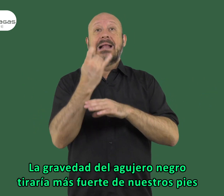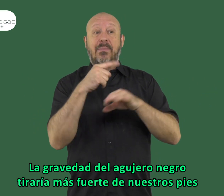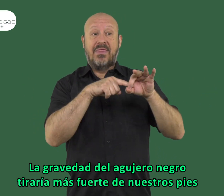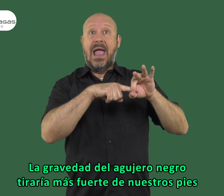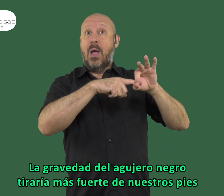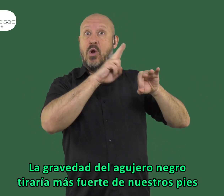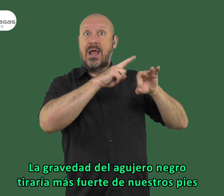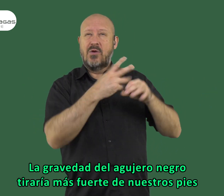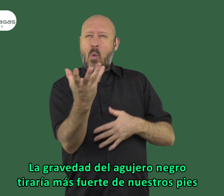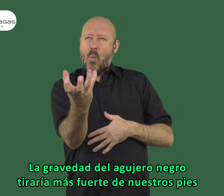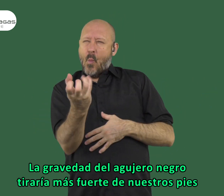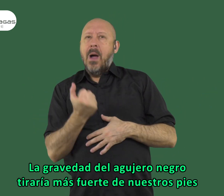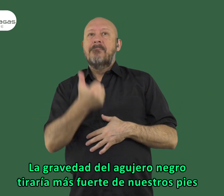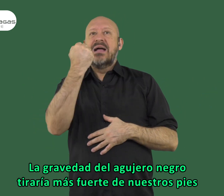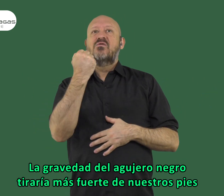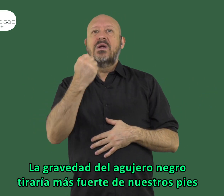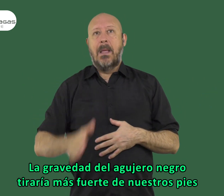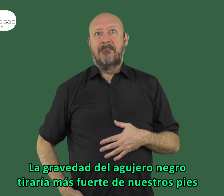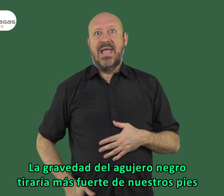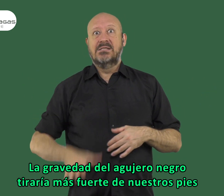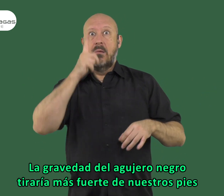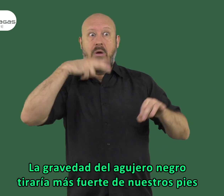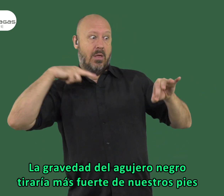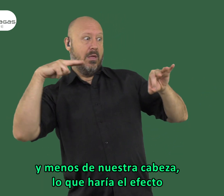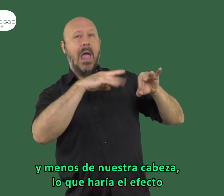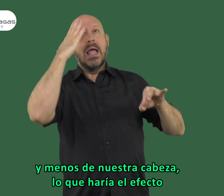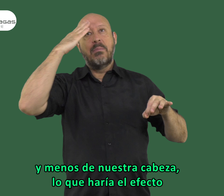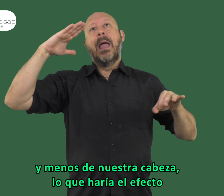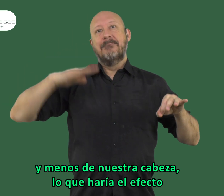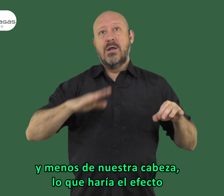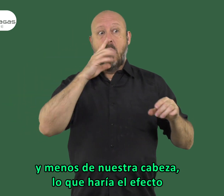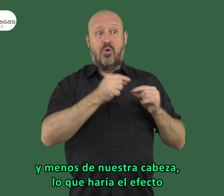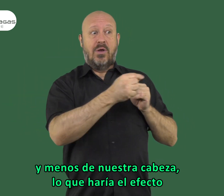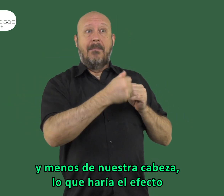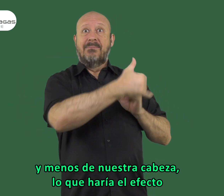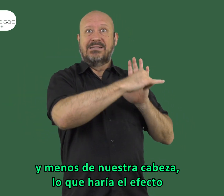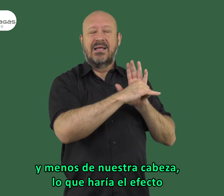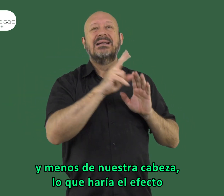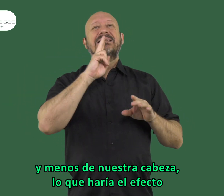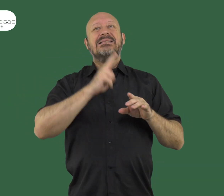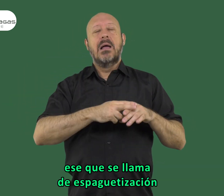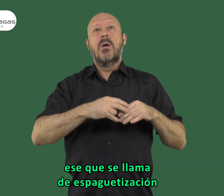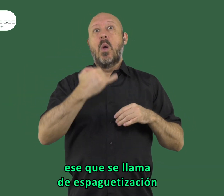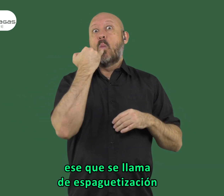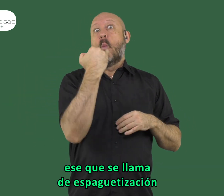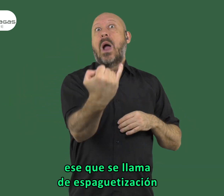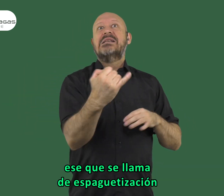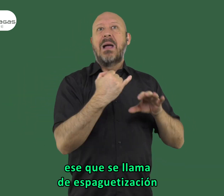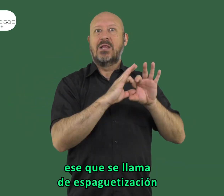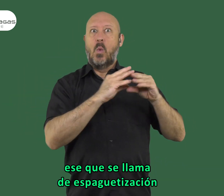La gravedad del agujero negro tiraría más fuerte de nuestros pies y menos de nuestra cabeza, lo que haría el efecto ese que se llama